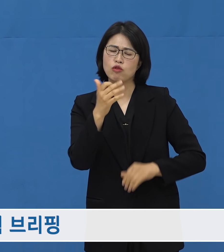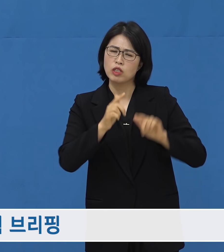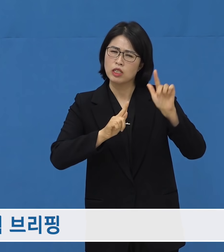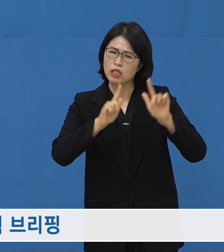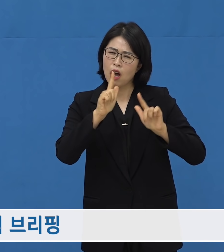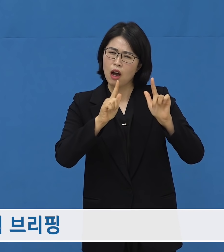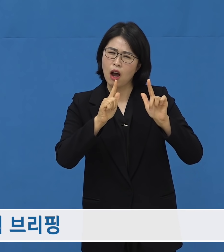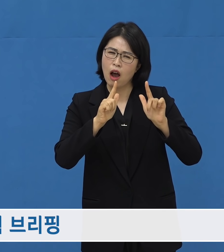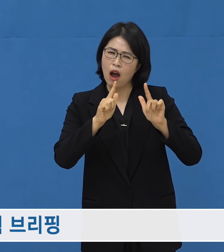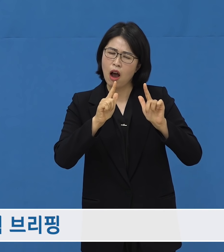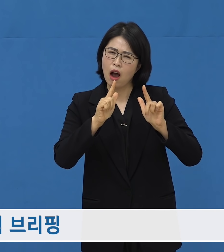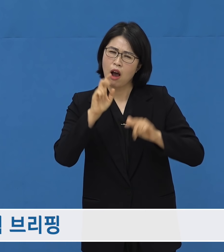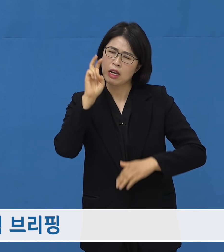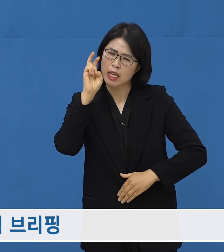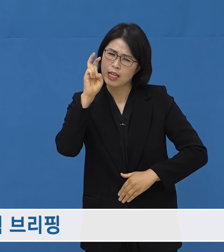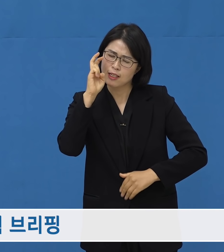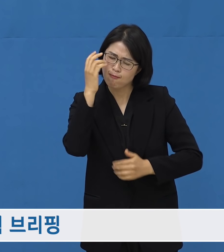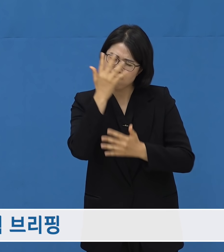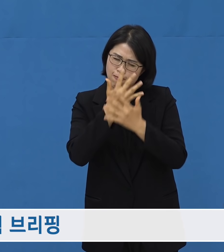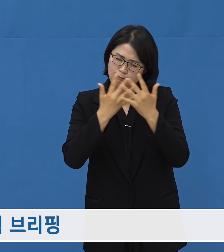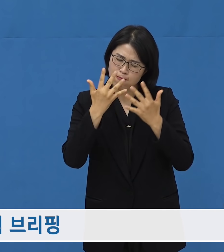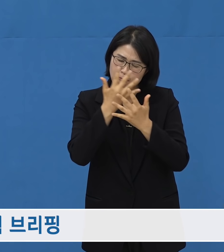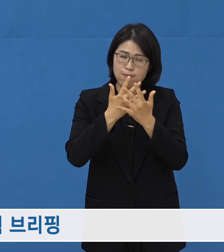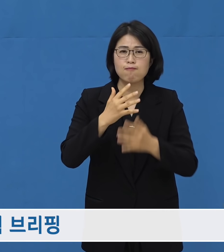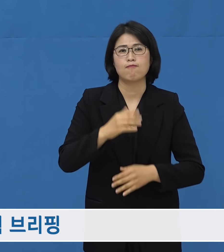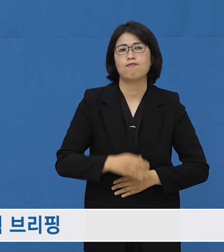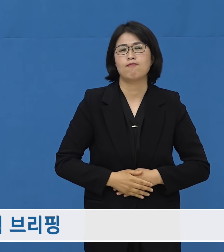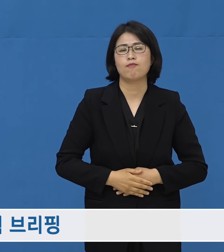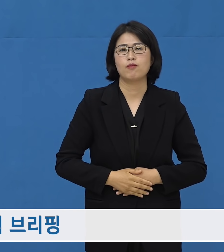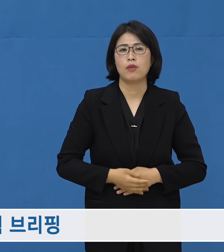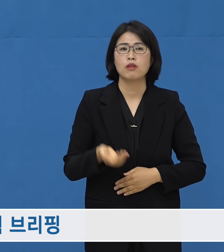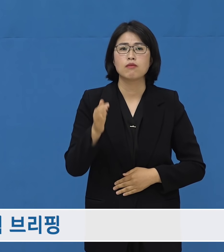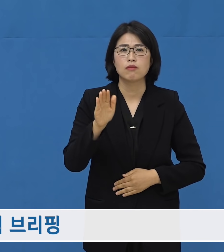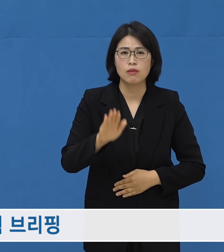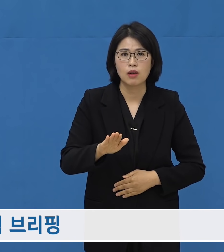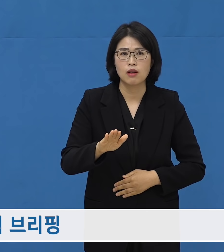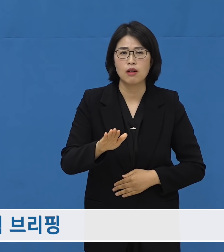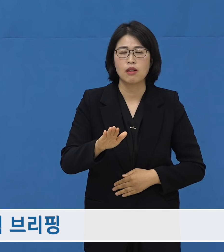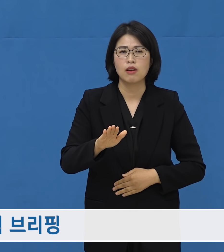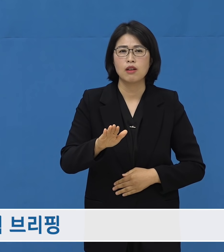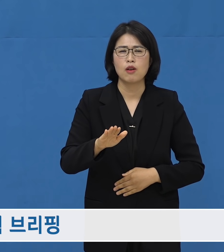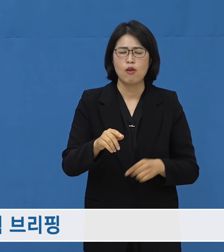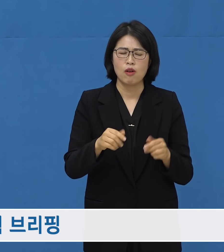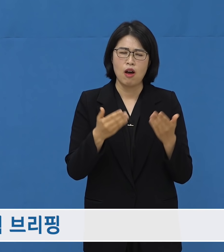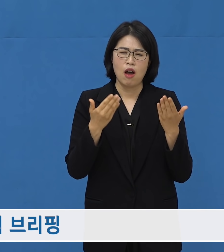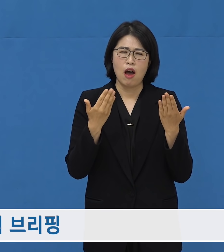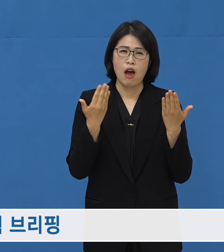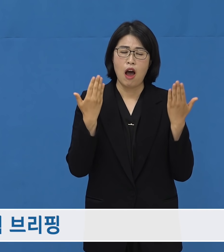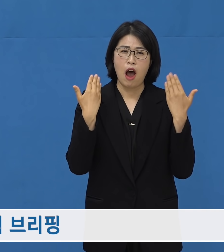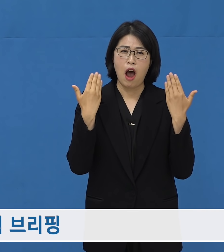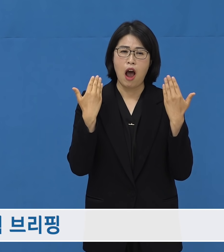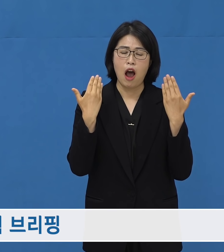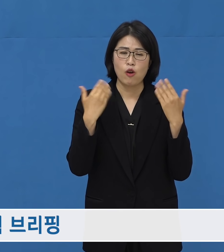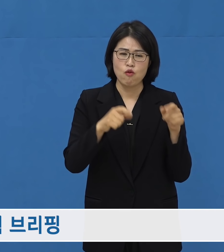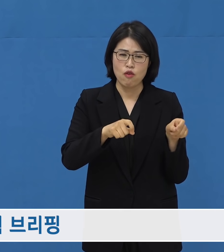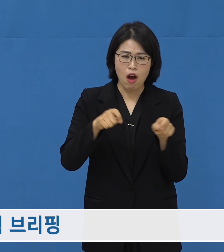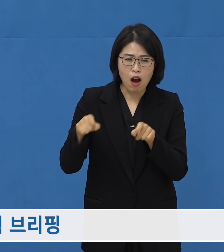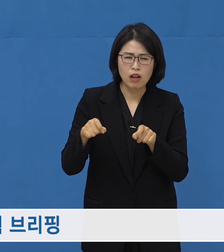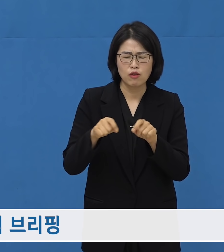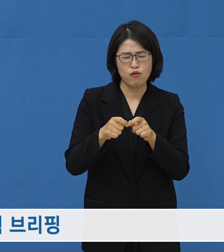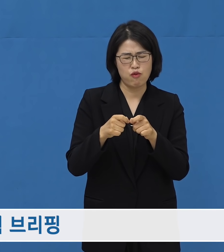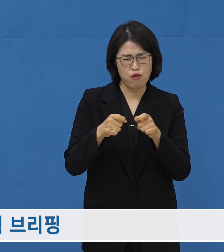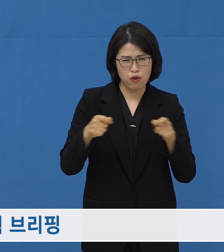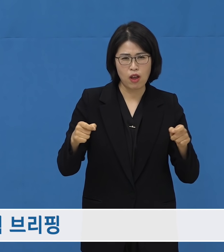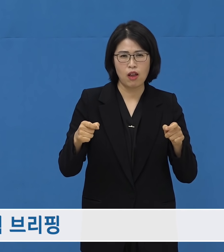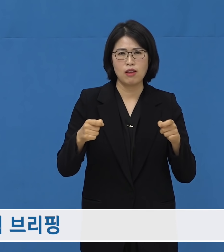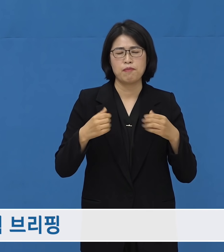정확하게 예측하기는 어렵습니다. 그럼에도 불구하고 오랜 등교 수업의 연기로